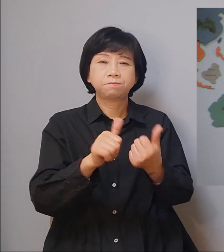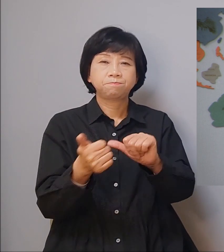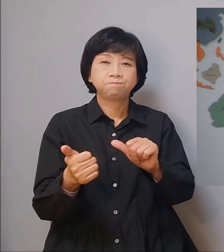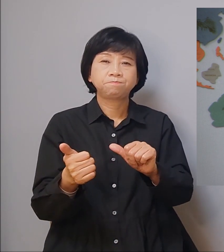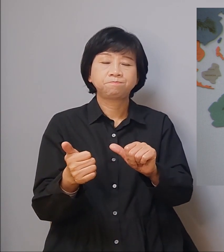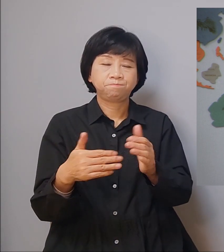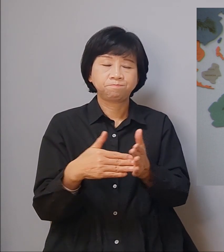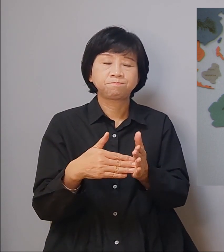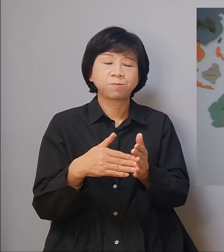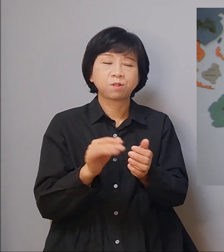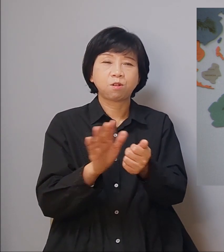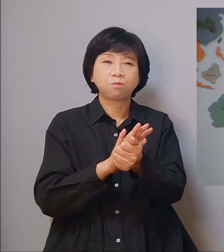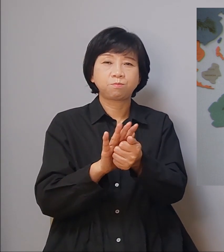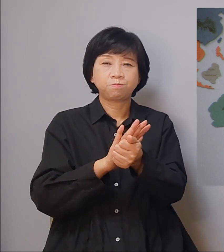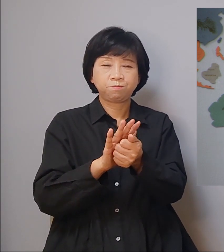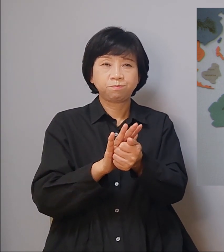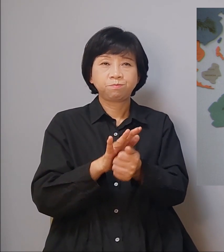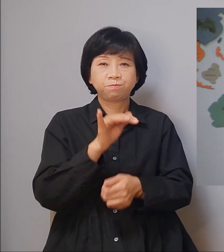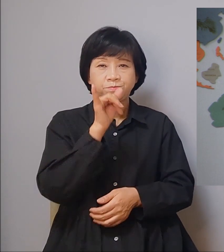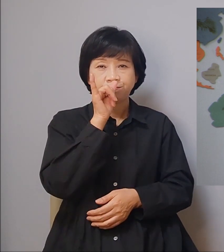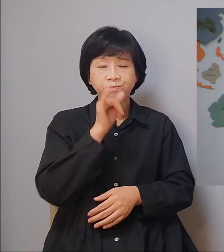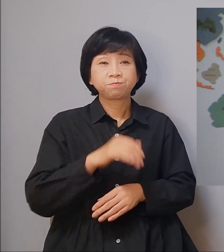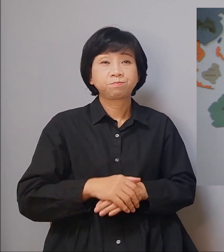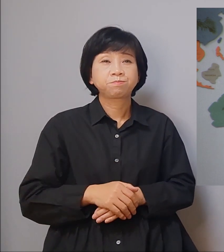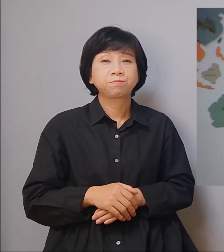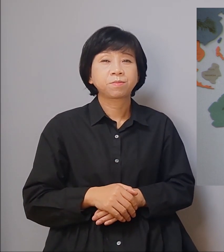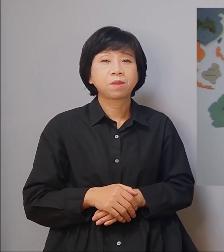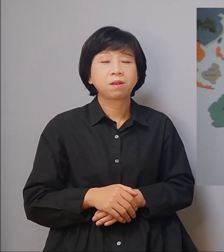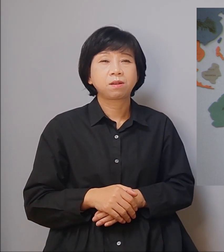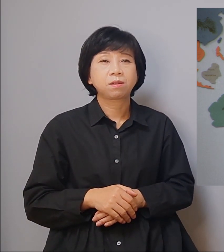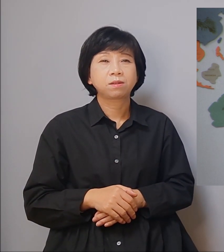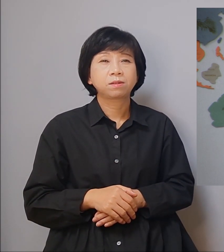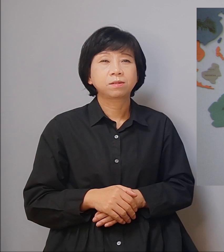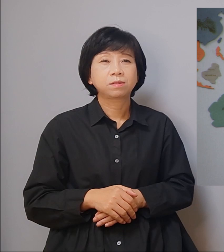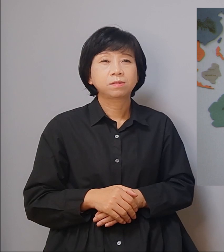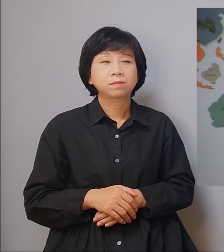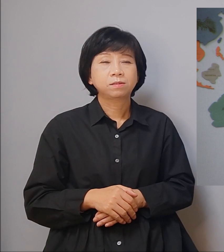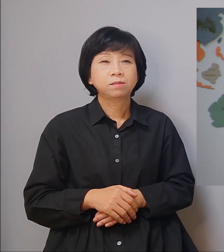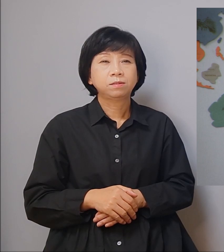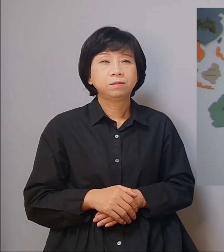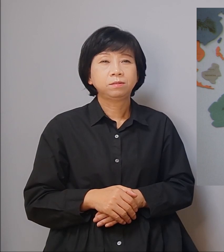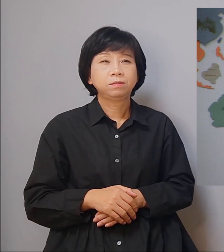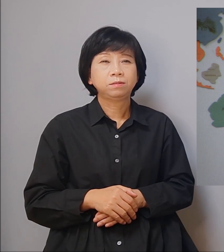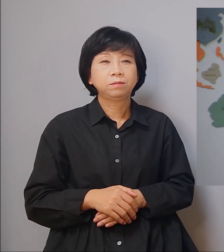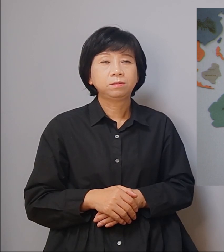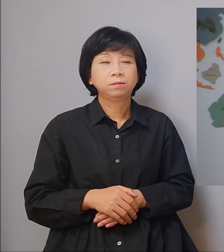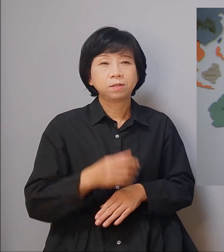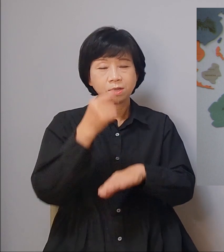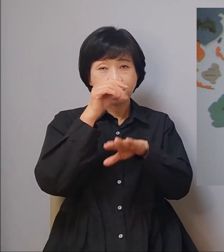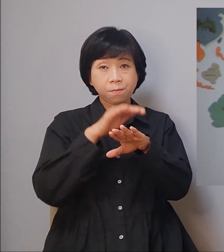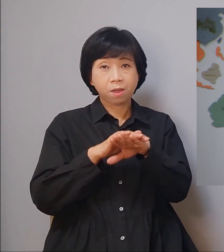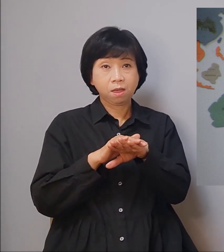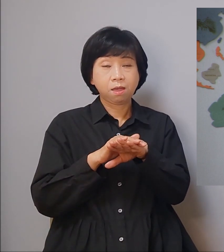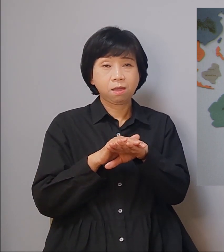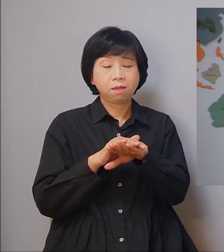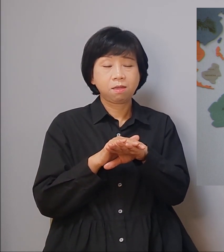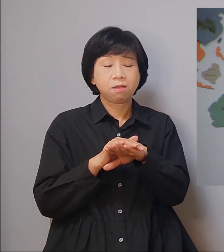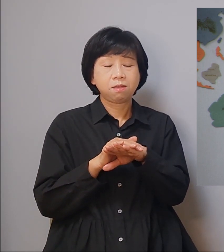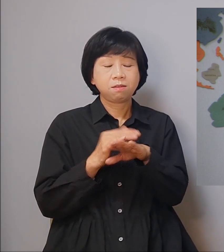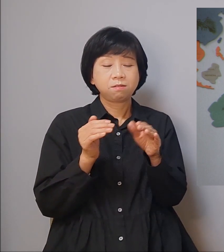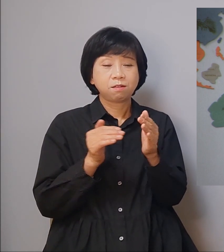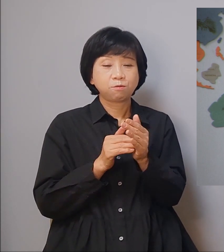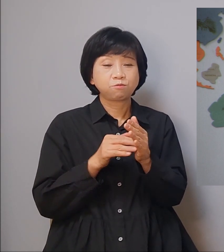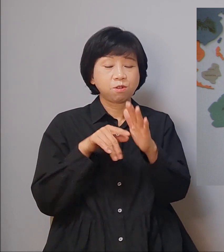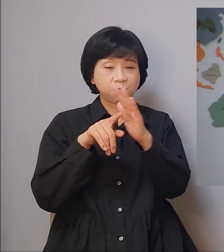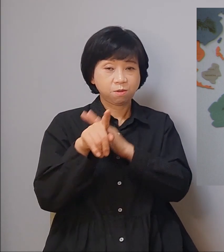장례식장에서 있고요. 주일에는 원래 조문을 받지 않을 계획이었는데 조금 수정이 된 것 같아요. 그래서 혹시나 방문하실